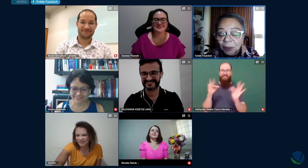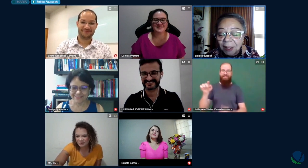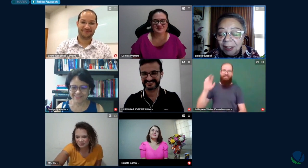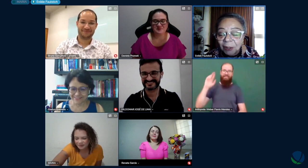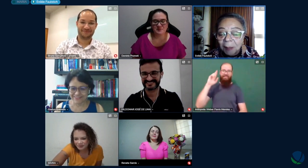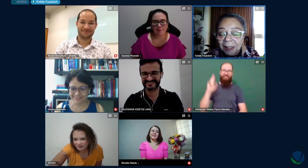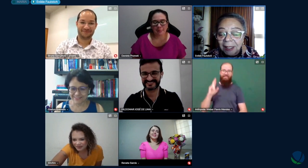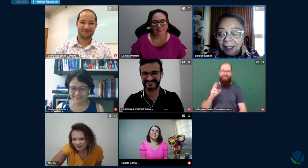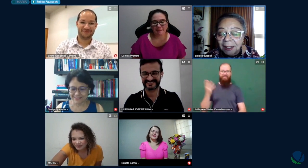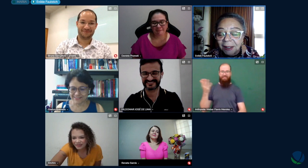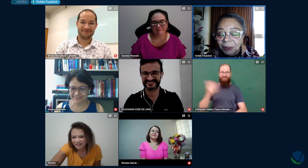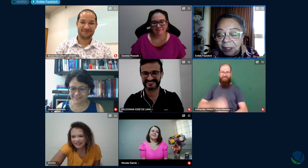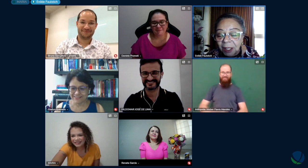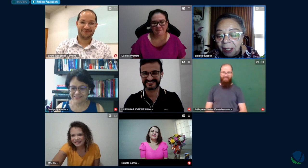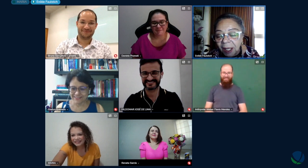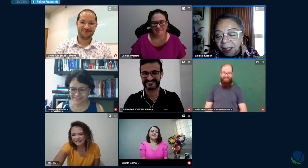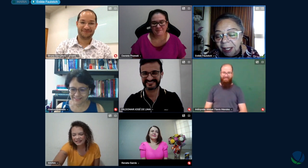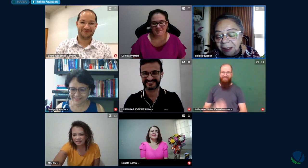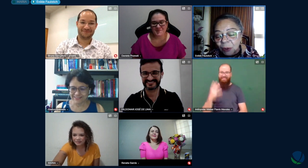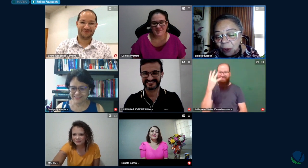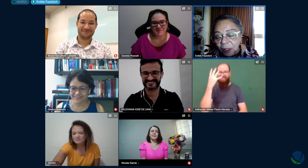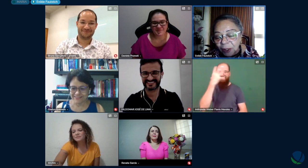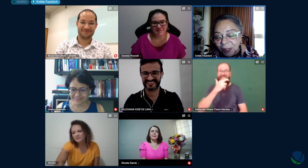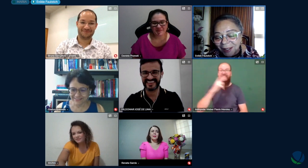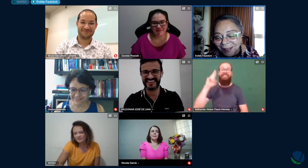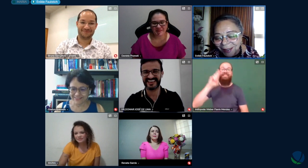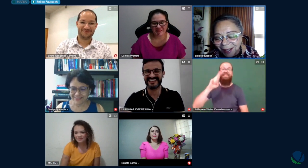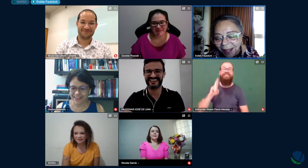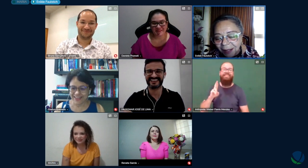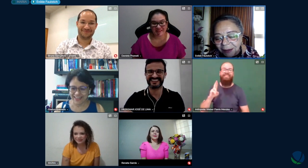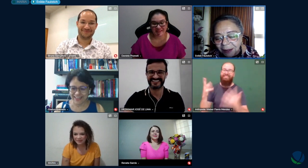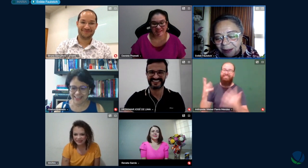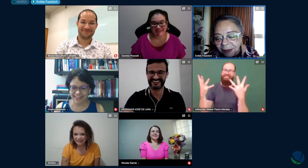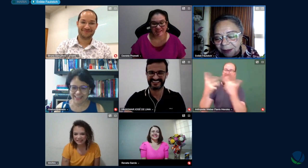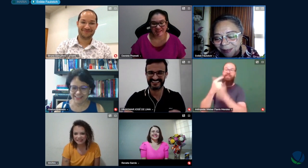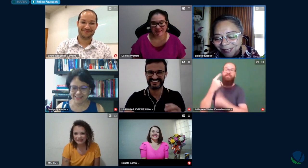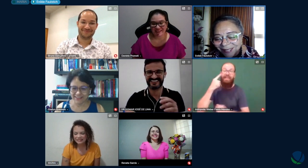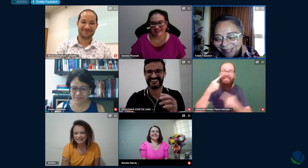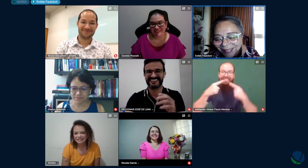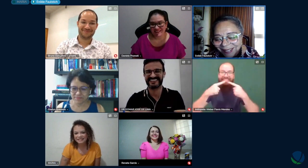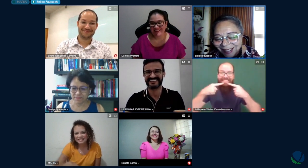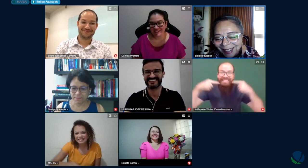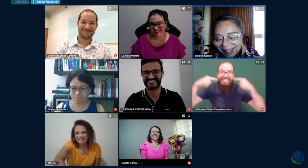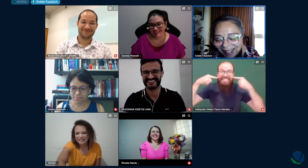uma pessoa linda, olha como é que ela é lindinha. Ih, Renata, dá um sorriso aí grande, Renata, é linda.